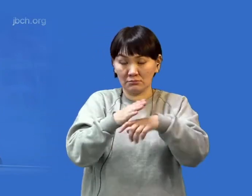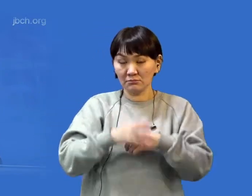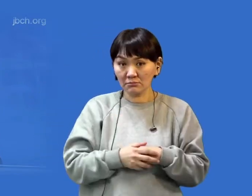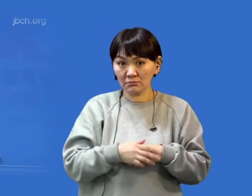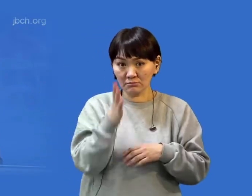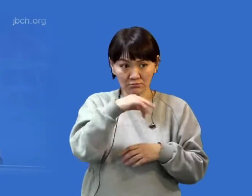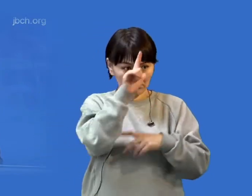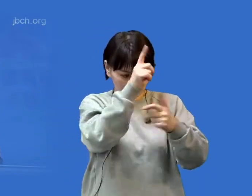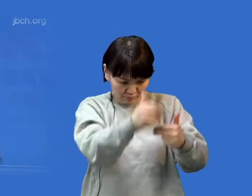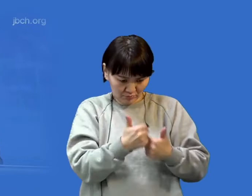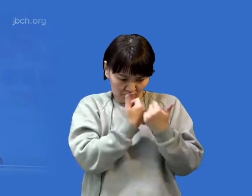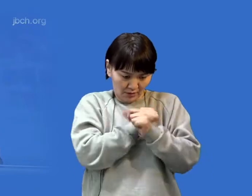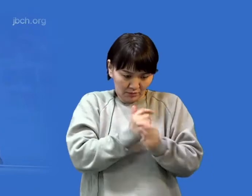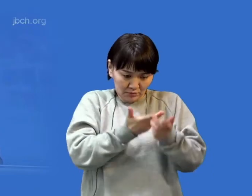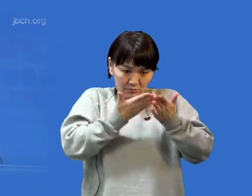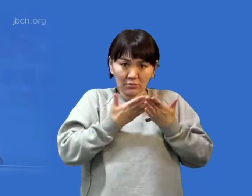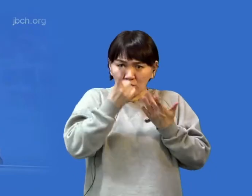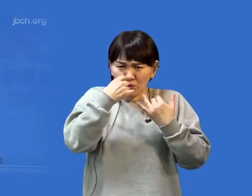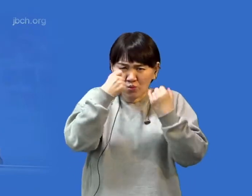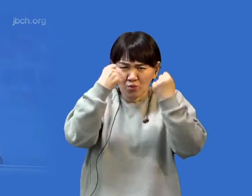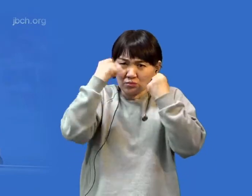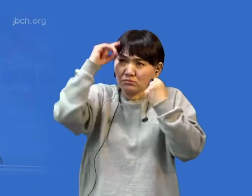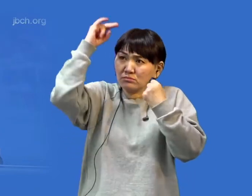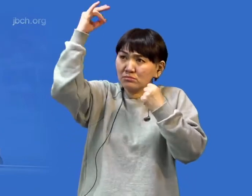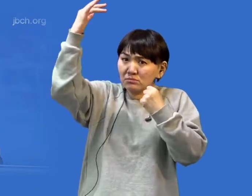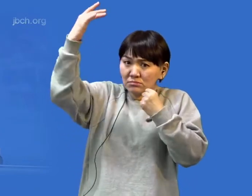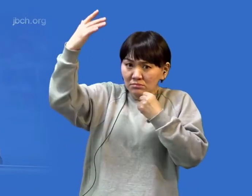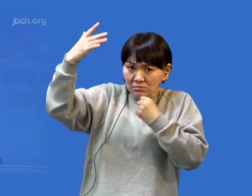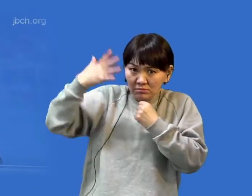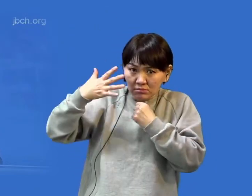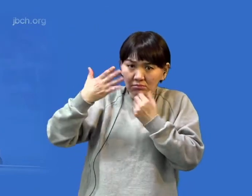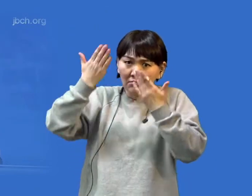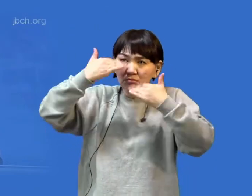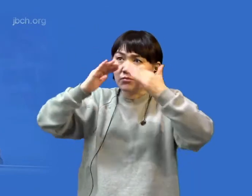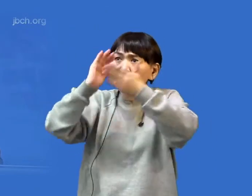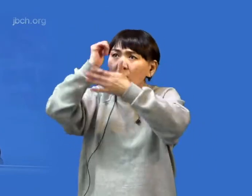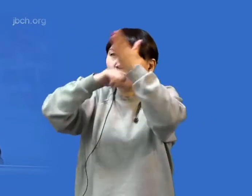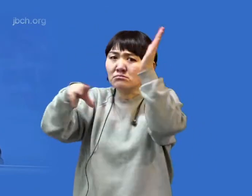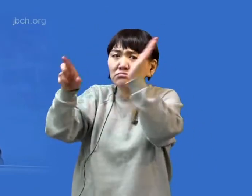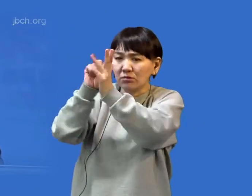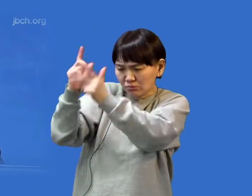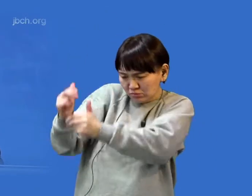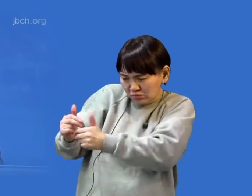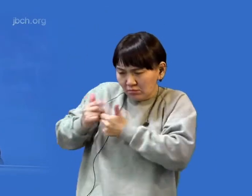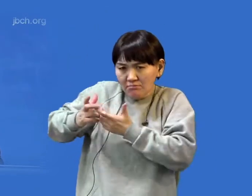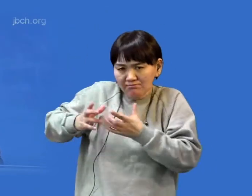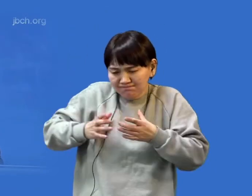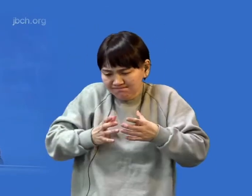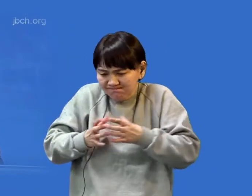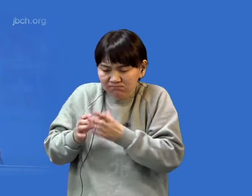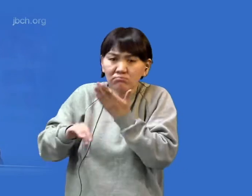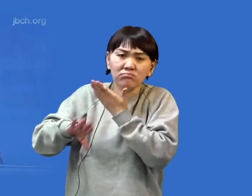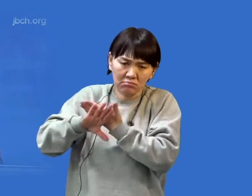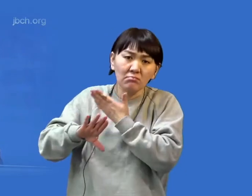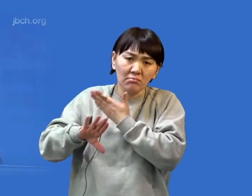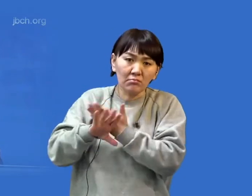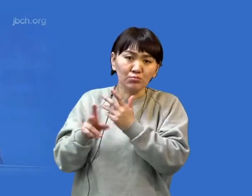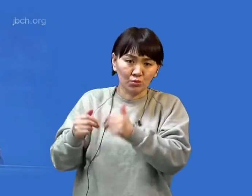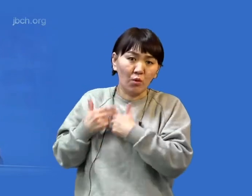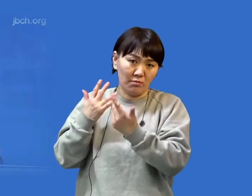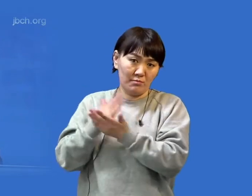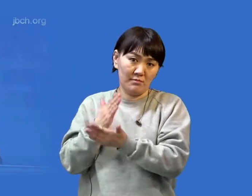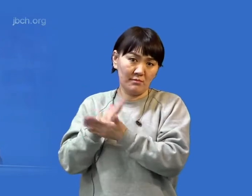биднийг аварсан хүртэл бурхны хүч чадал нэгүсэл девайс руу орох хүртэл биднийг сахин хамгаалдаг.